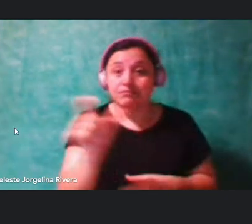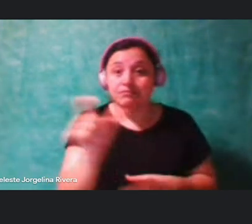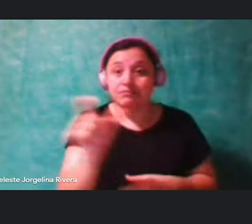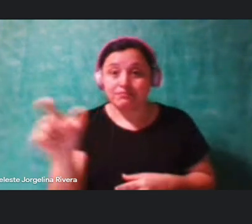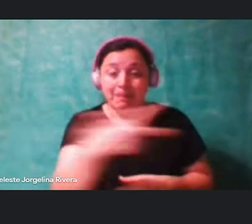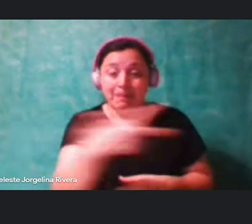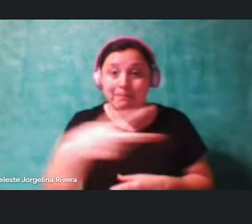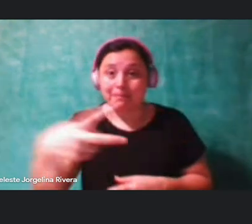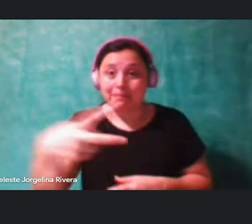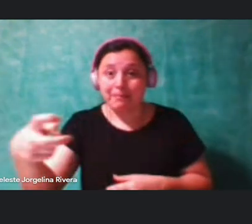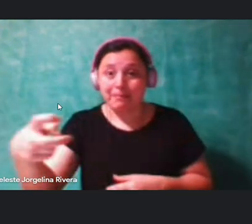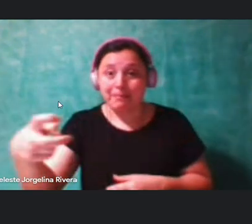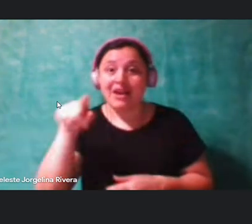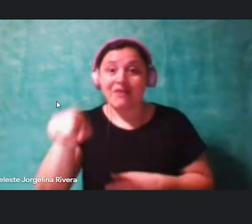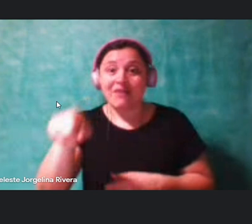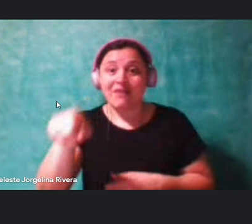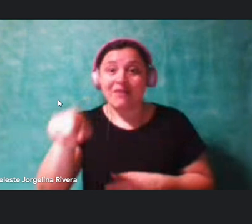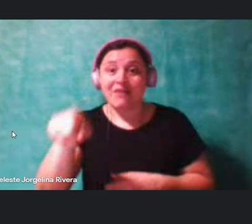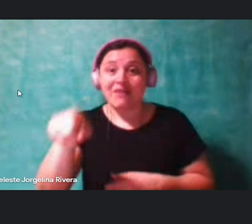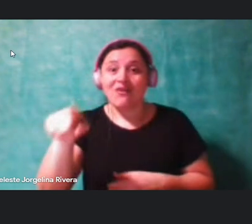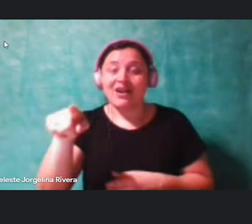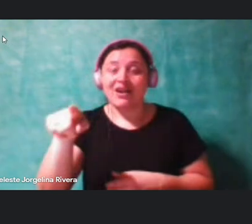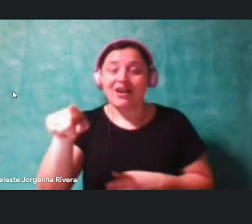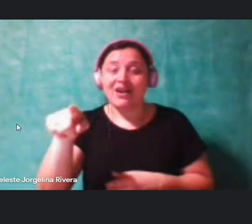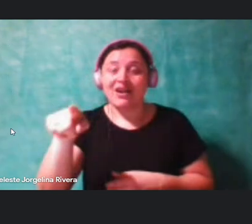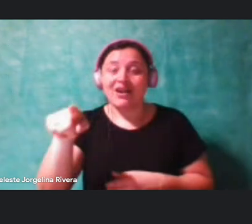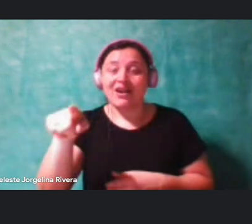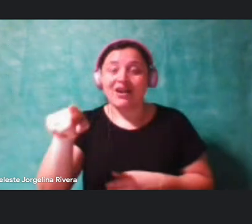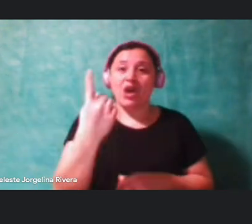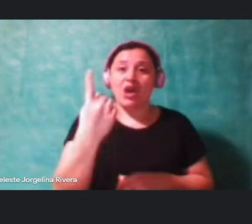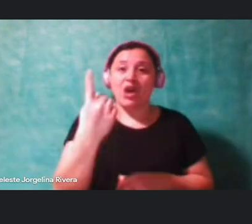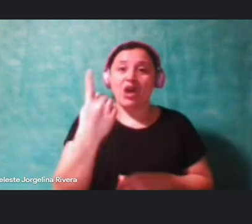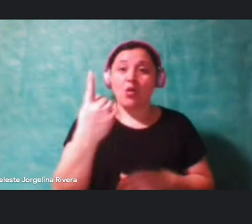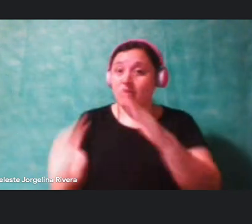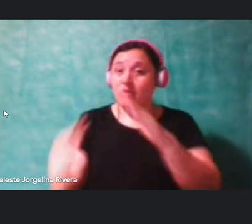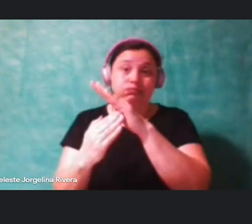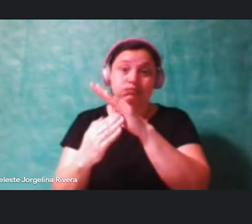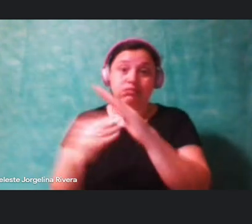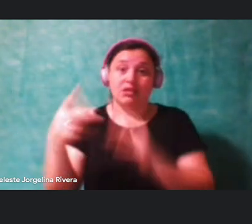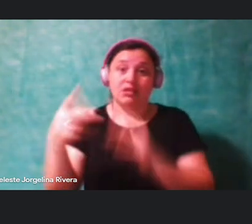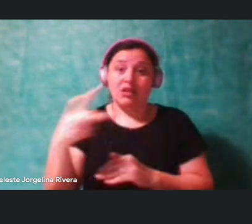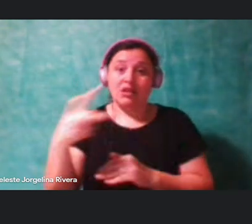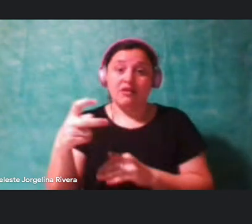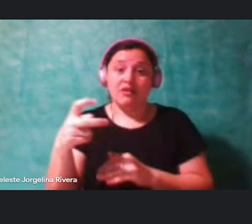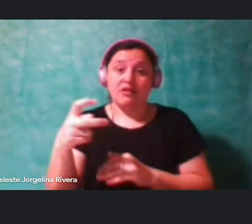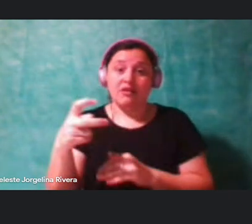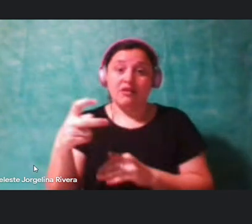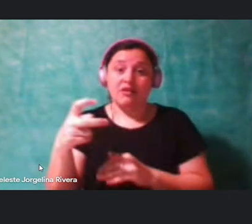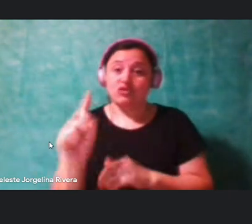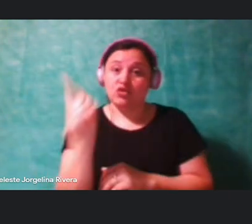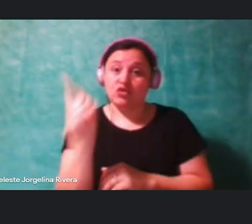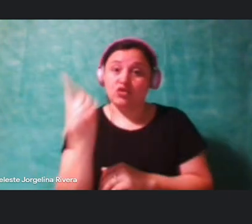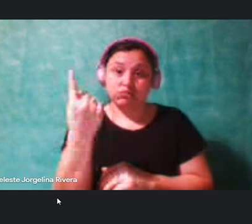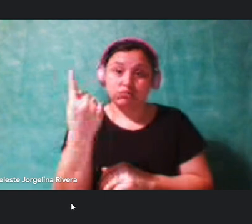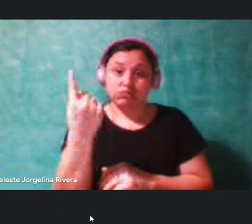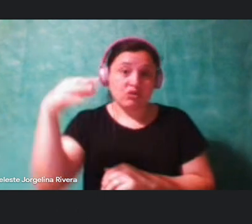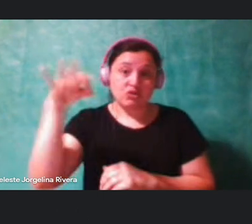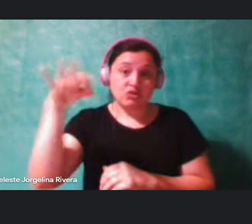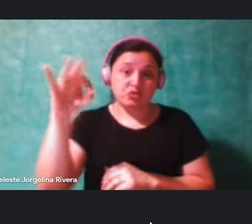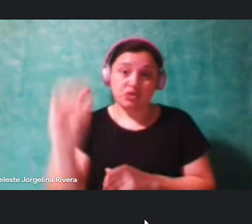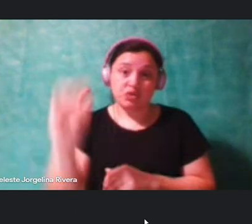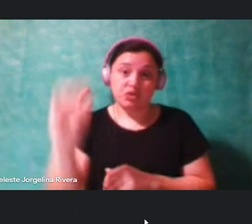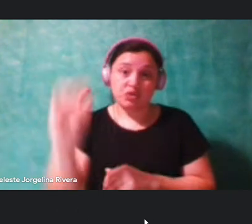solos, puede estar solo el verbo principal, o puede estar después de un auxiliar, un modal,